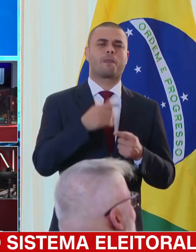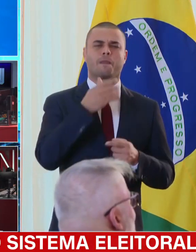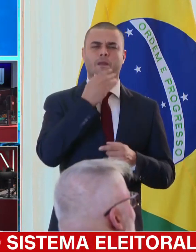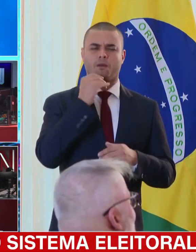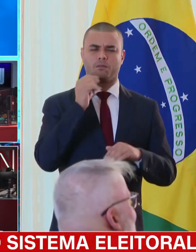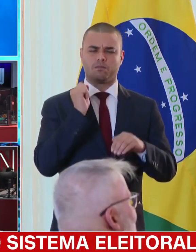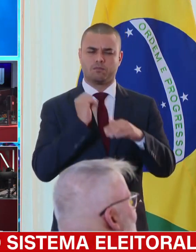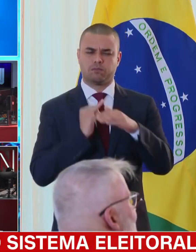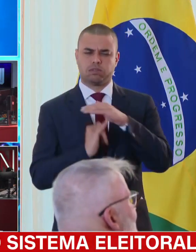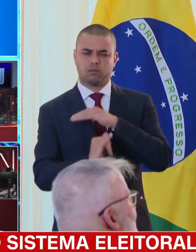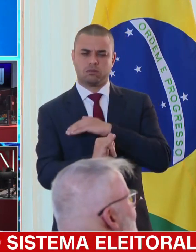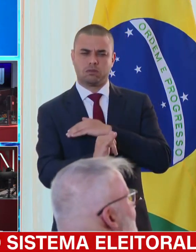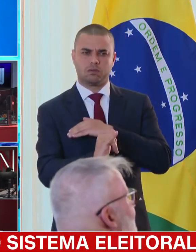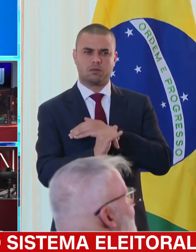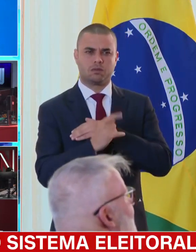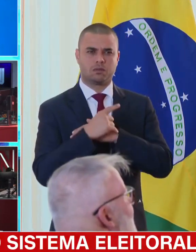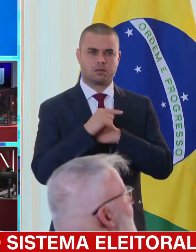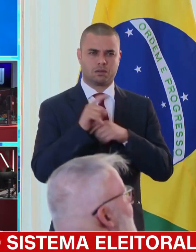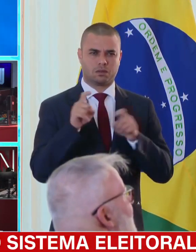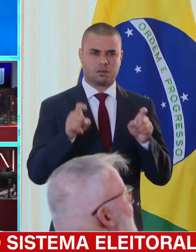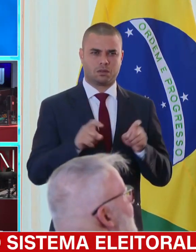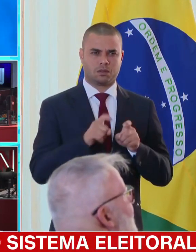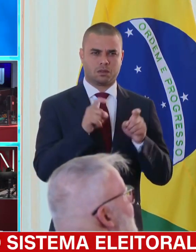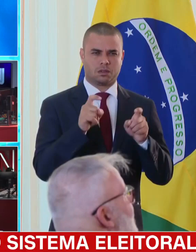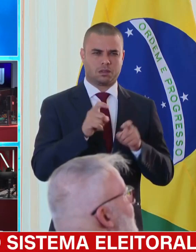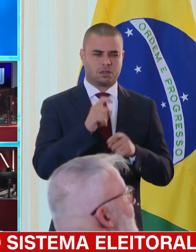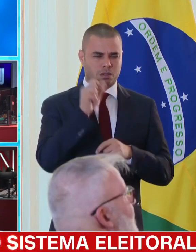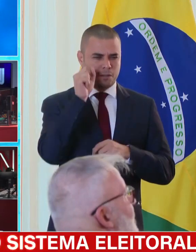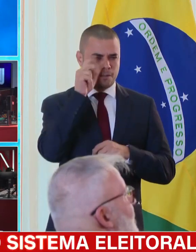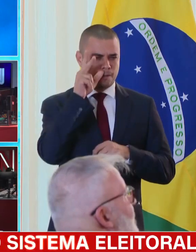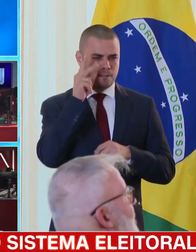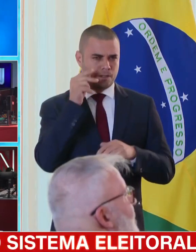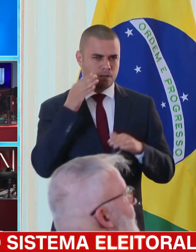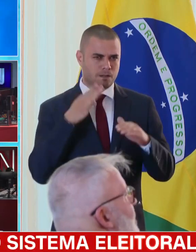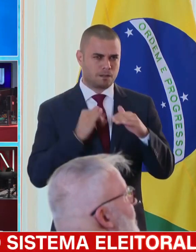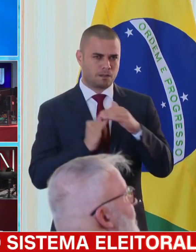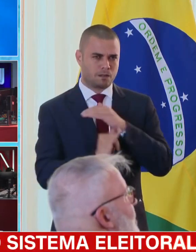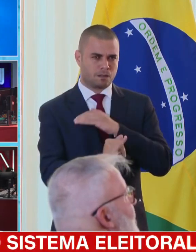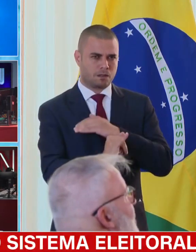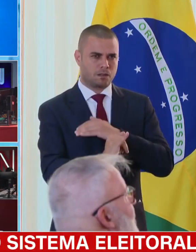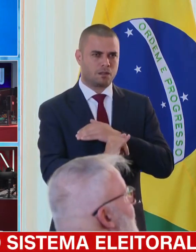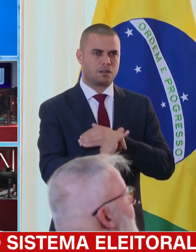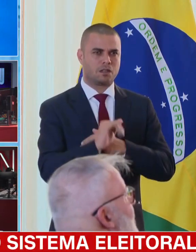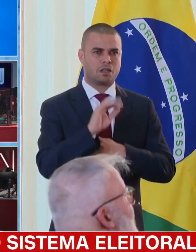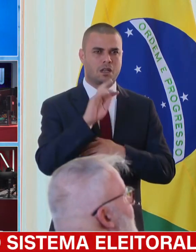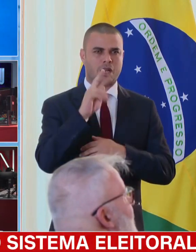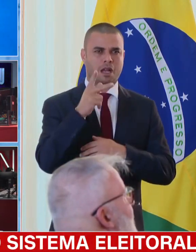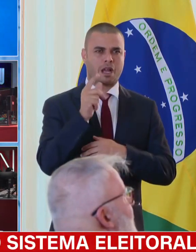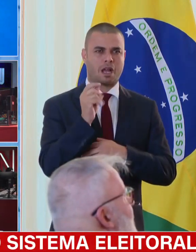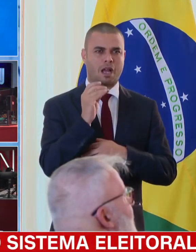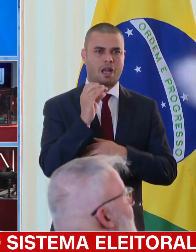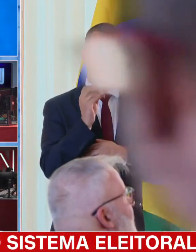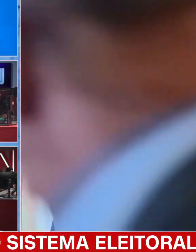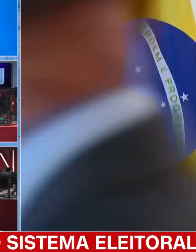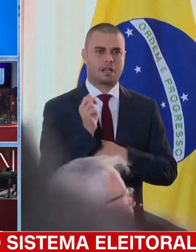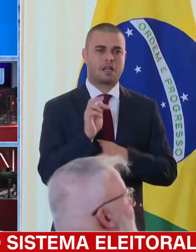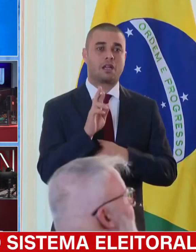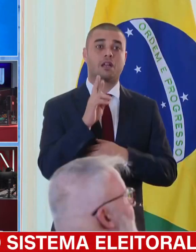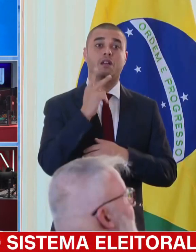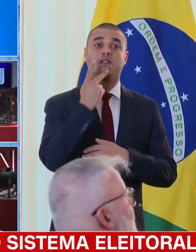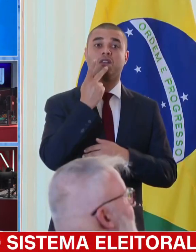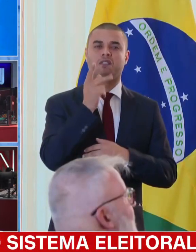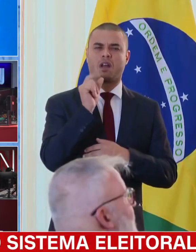olha o que diz aqui a respeito das Forças Armadas né da mesma forma não corresponde aos fatos